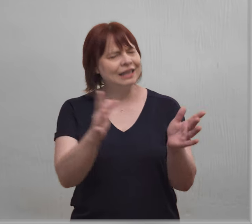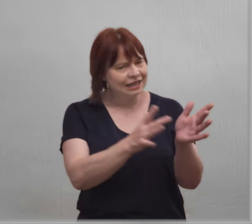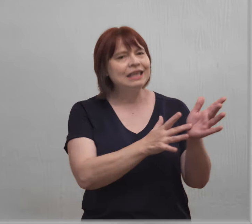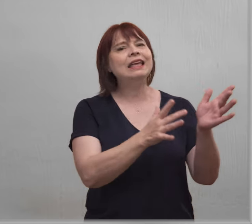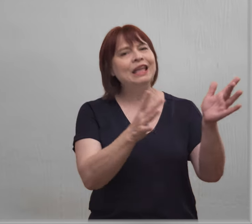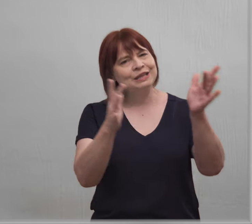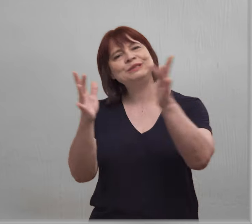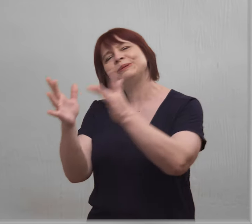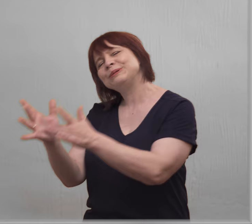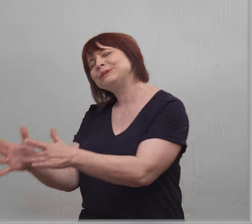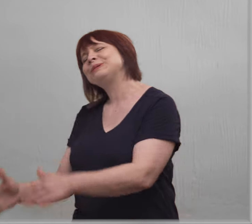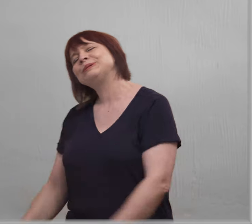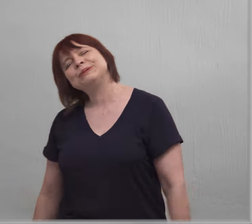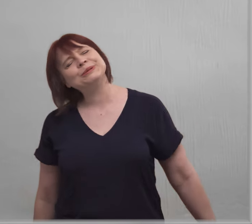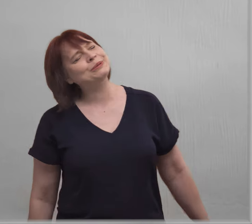Господь